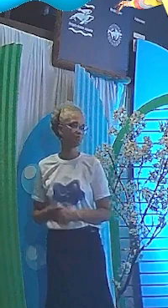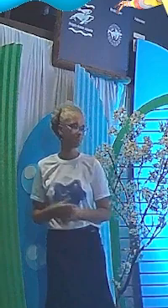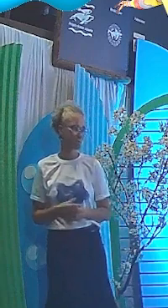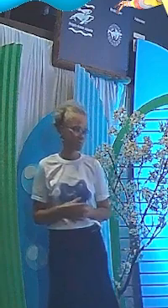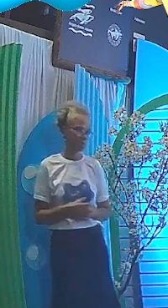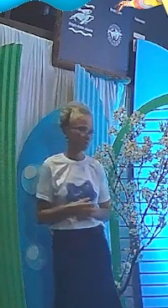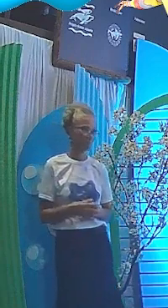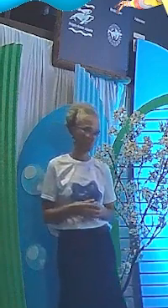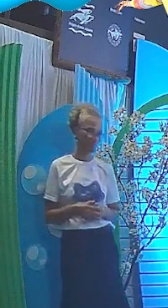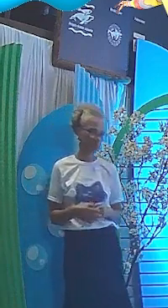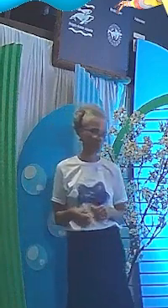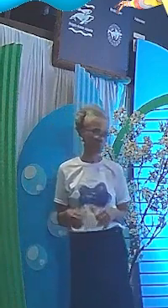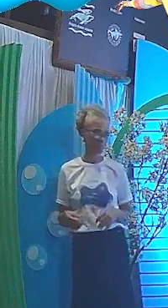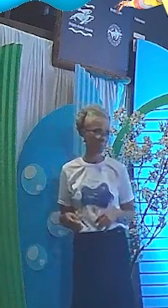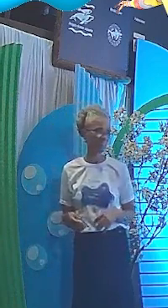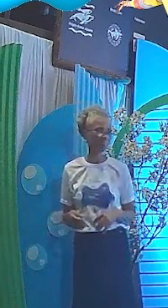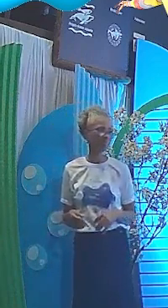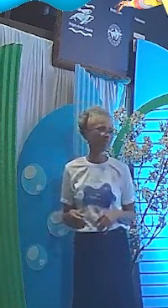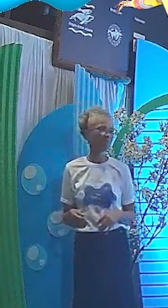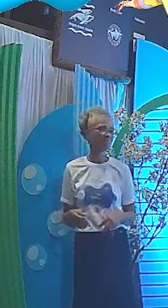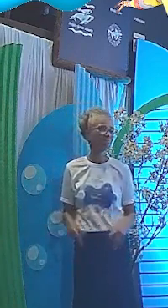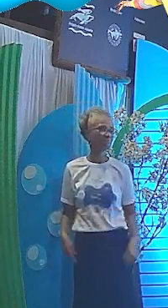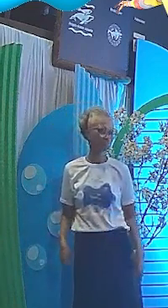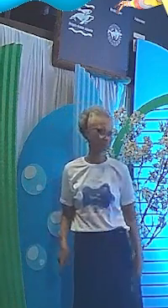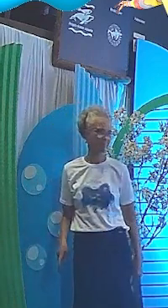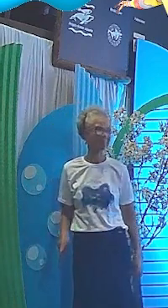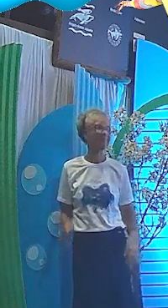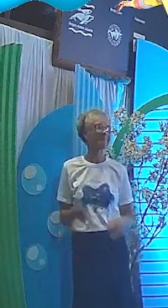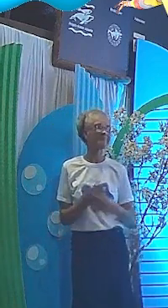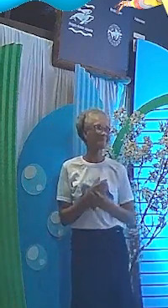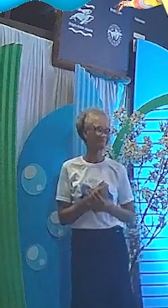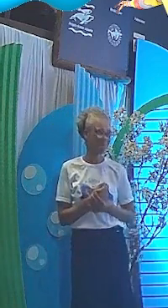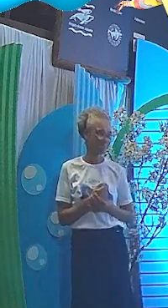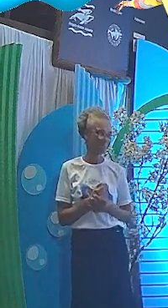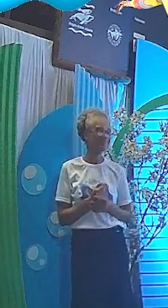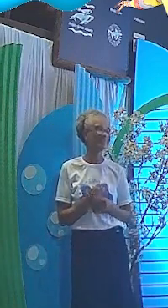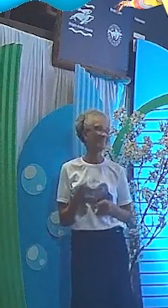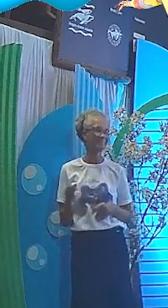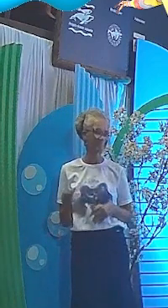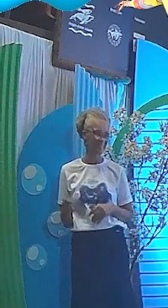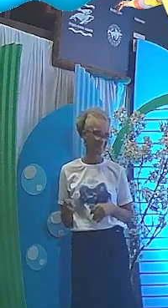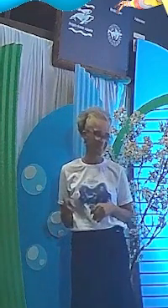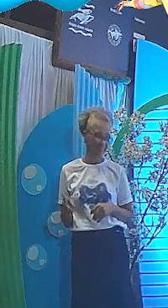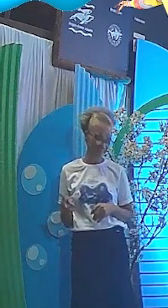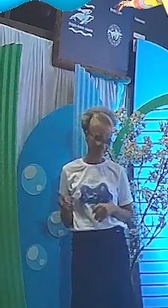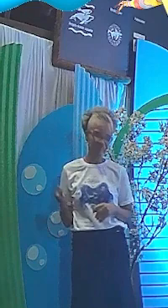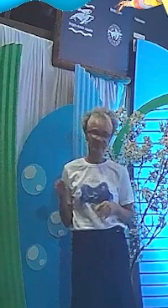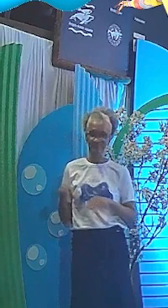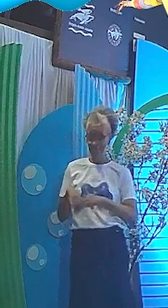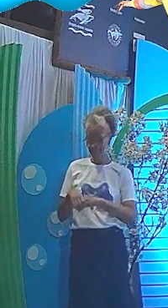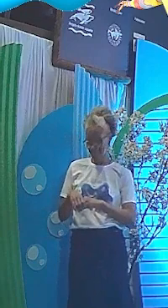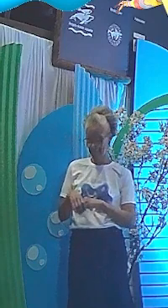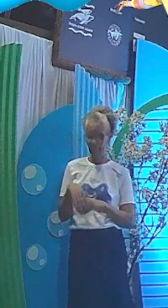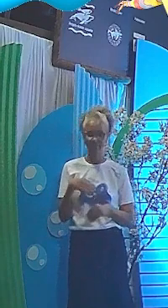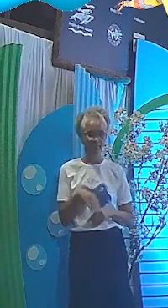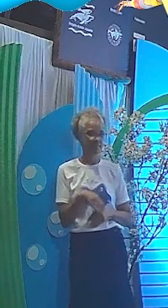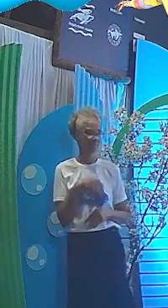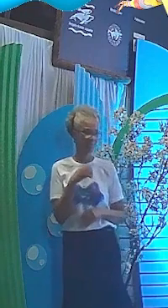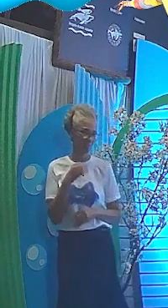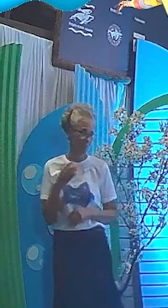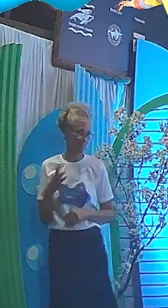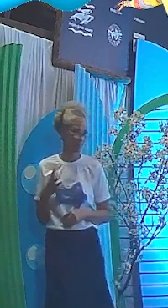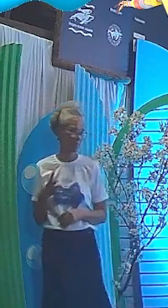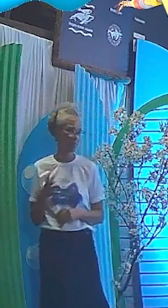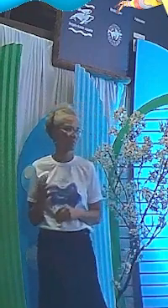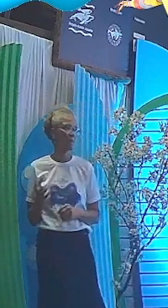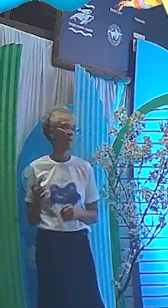Como é que eu uso? Aquele que... Marcador de texto. E um tênis. Bom, O Ninho